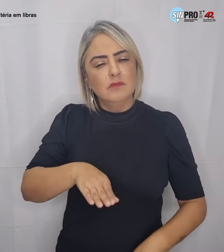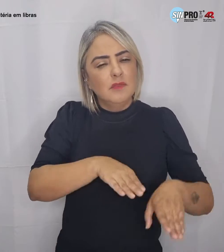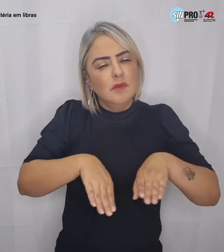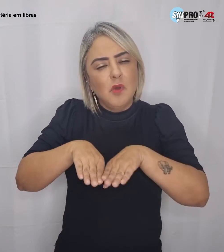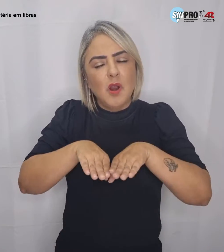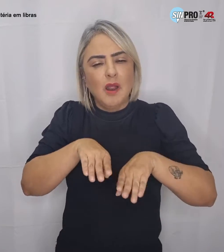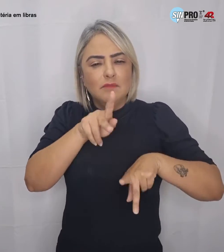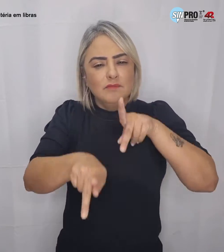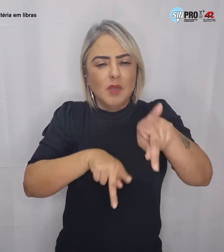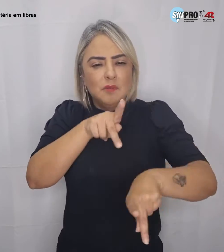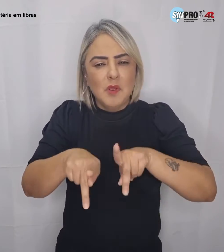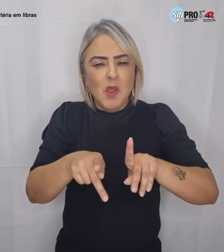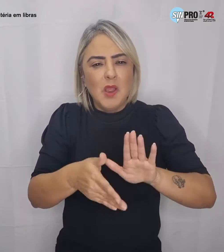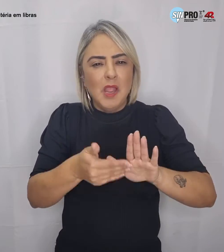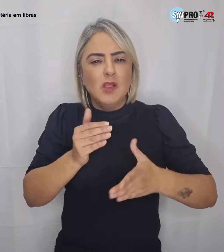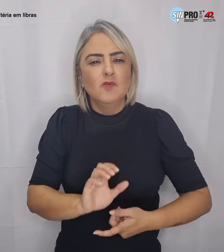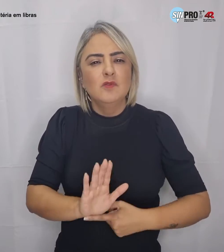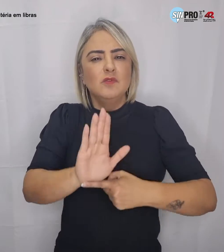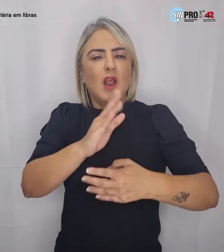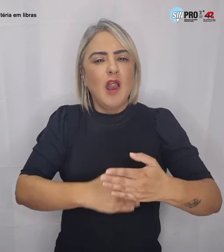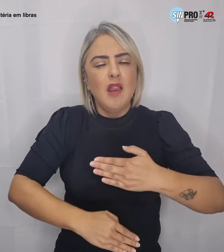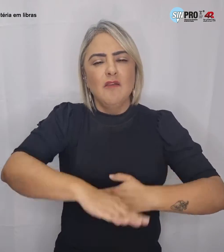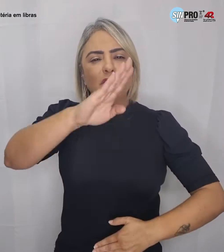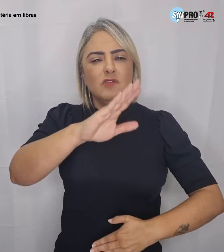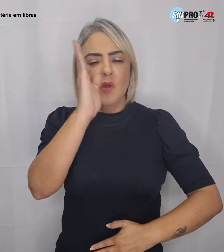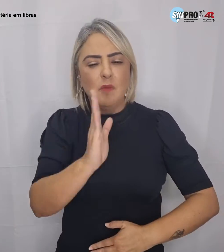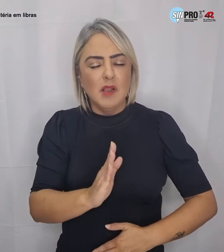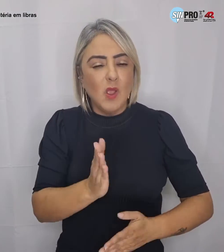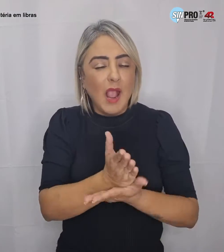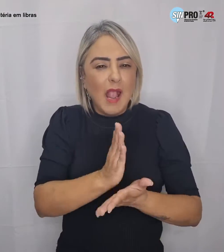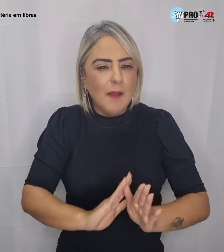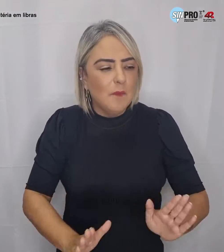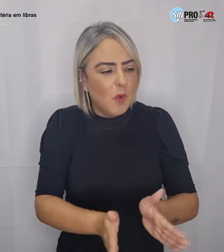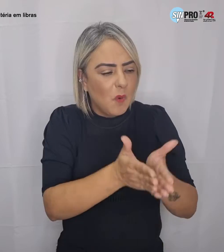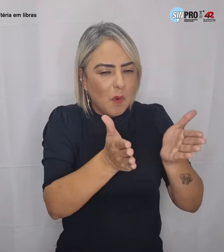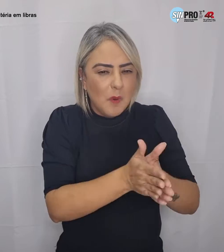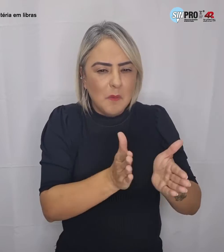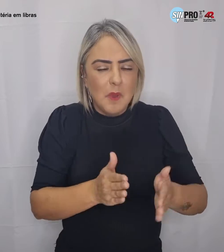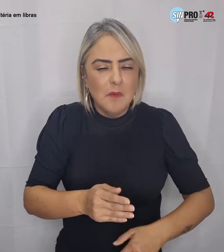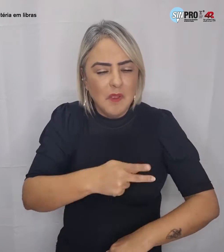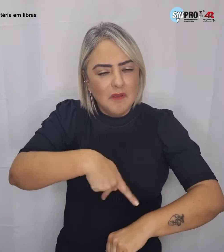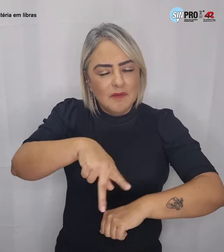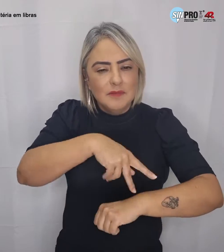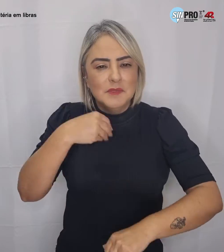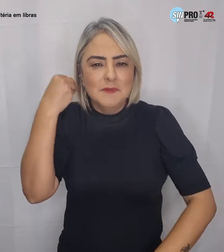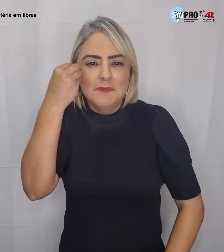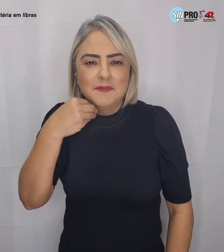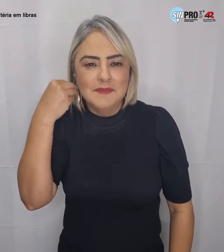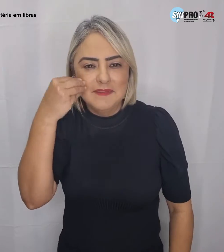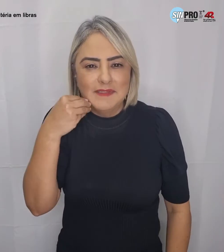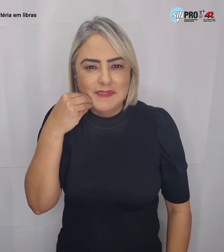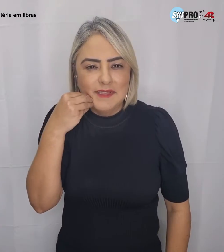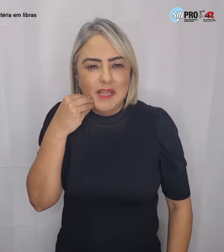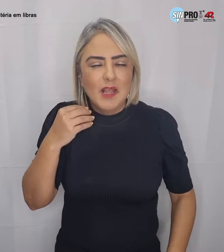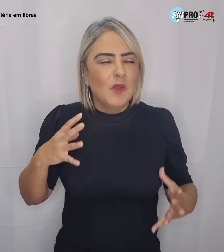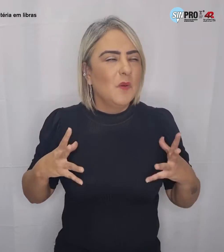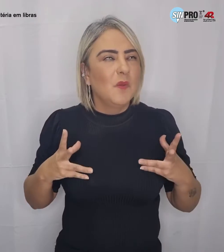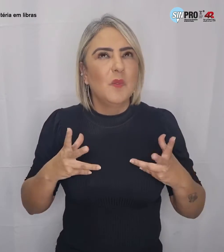popular que tirou o Brasil do mapa da fome, eliminou a miséria e fez o país experimentar o pleno